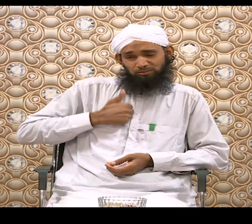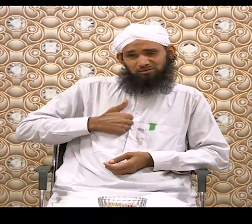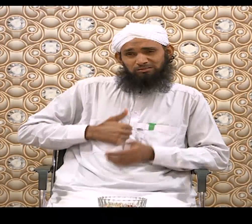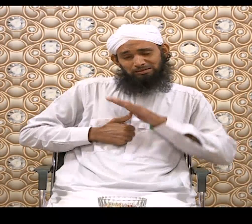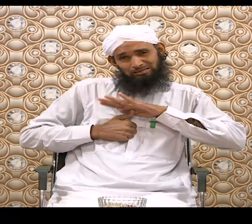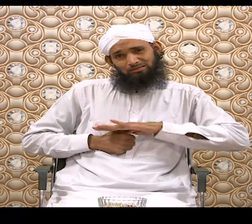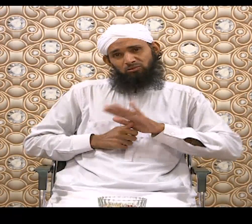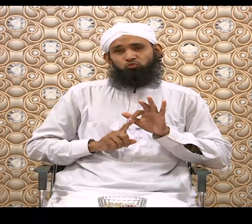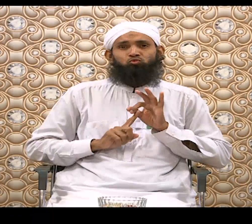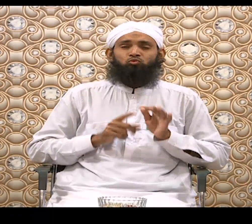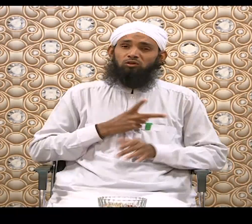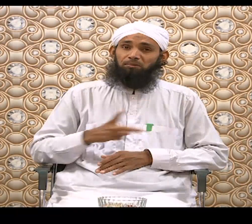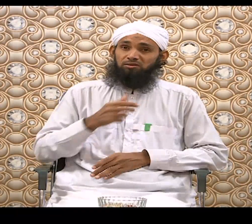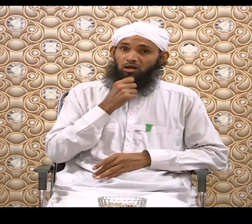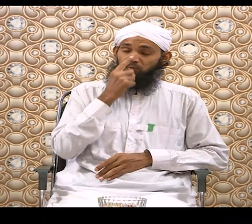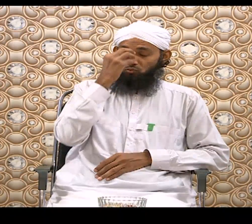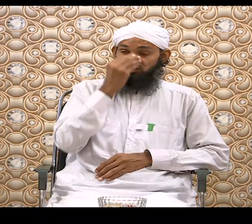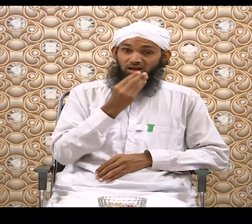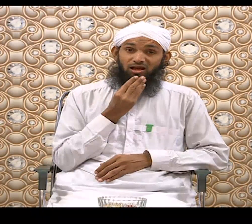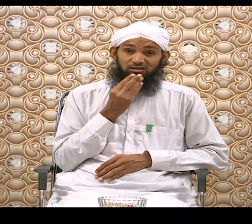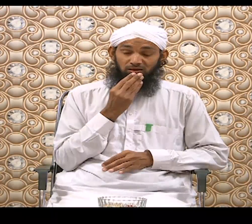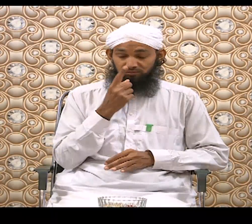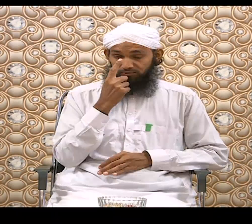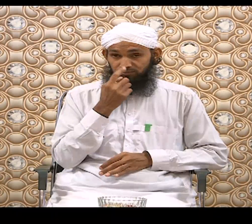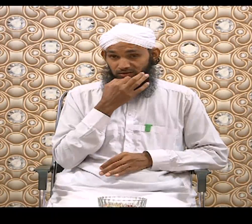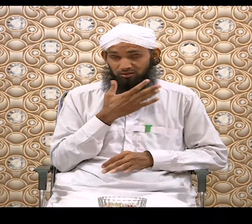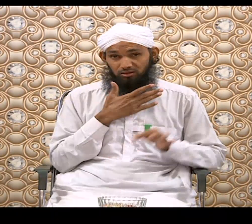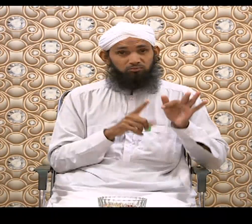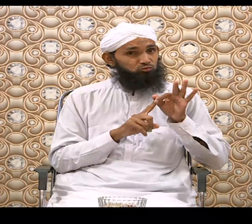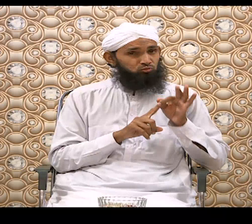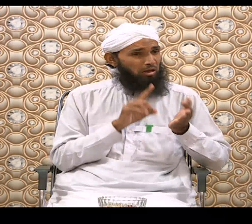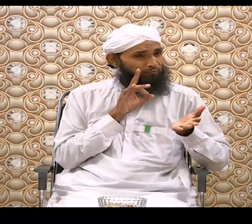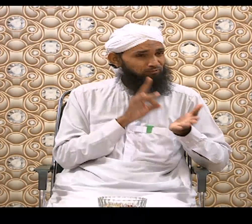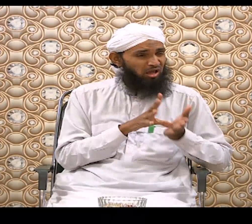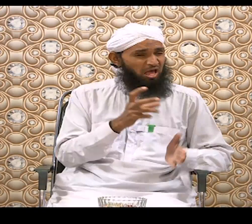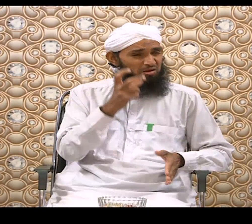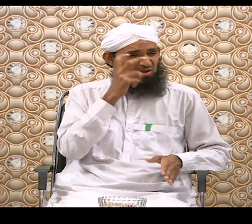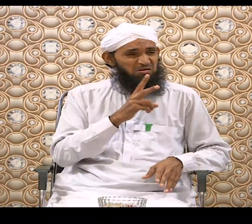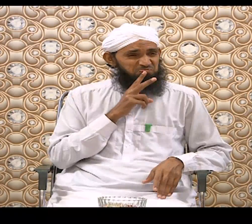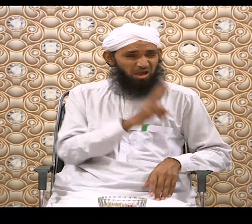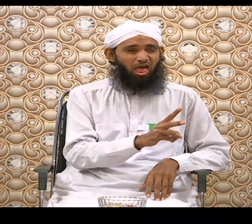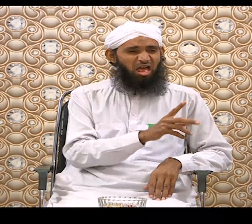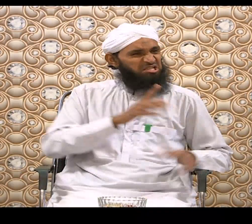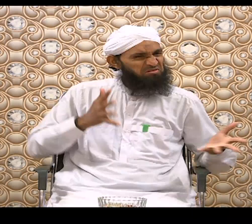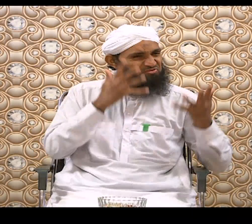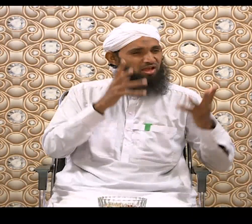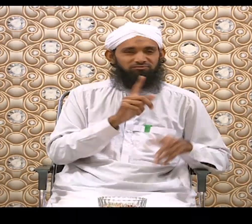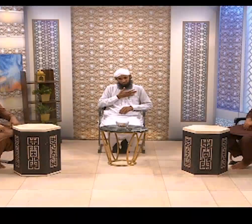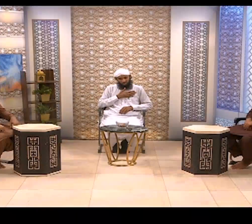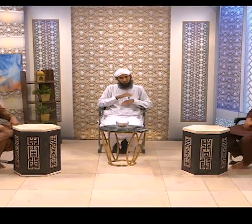بجا لانا ضروری ہے ان سے بتتمیزی کرنا ان کو جھاڑنا وغیرہ در کنار ان کے آگے افتق نہیں